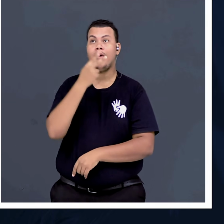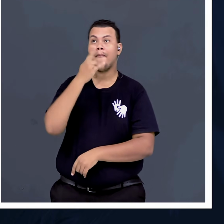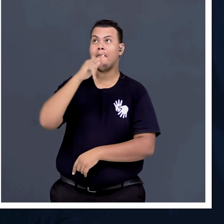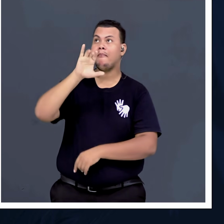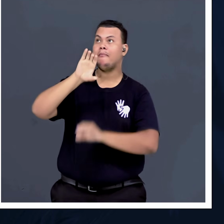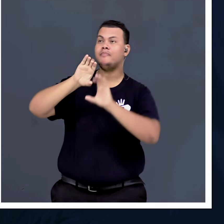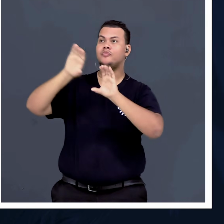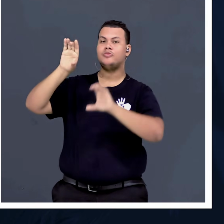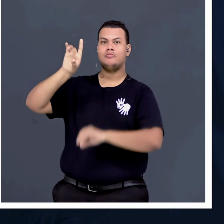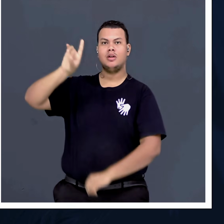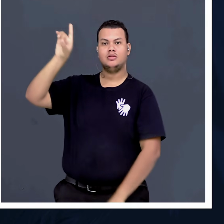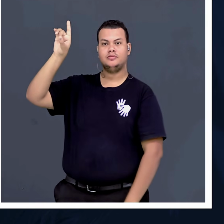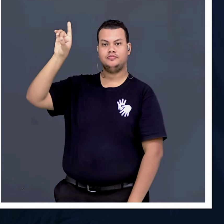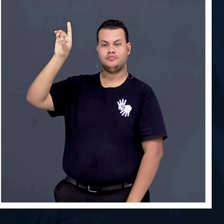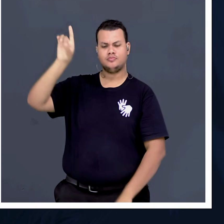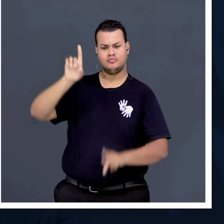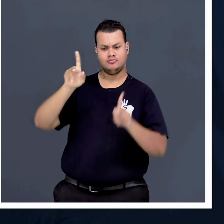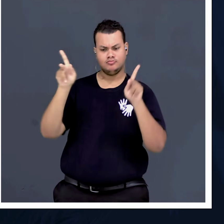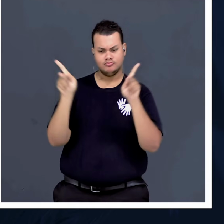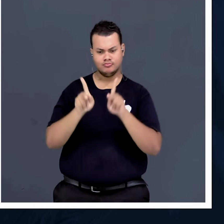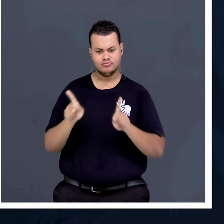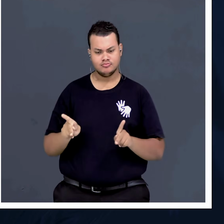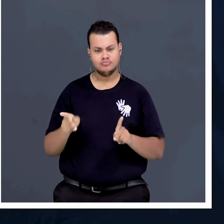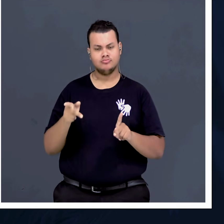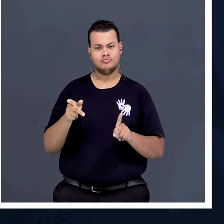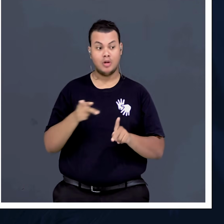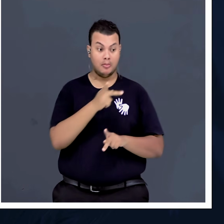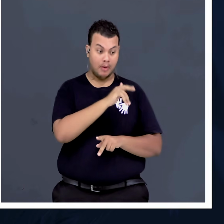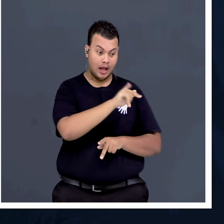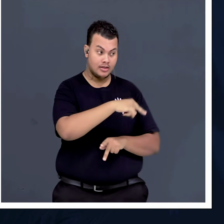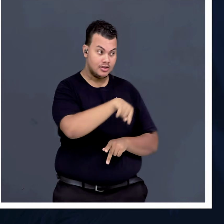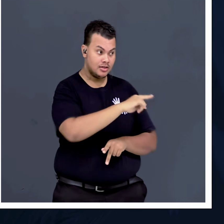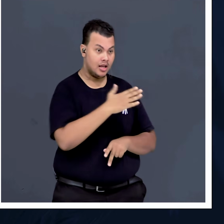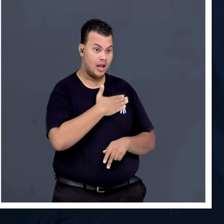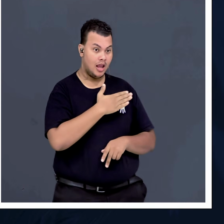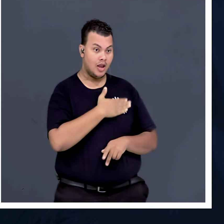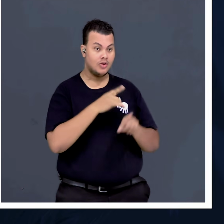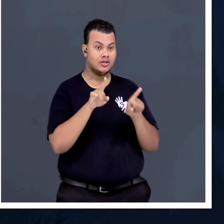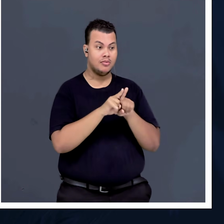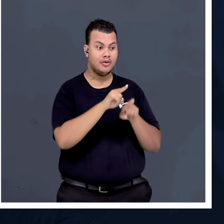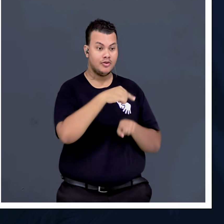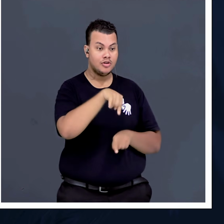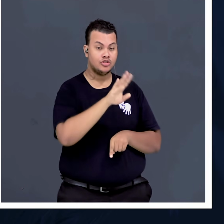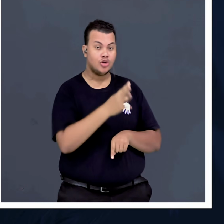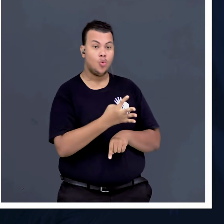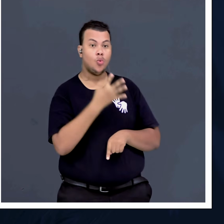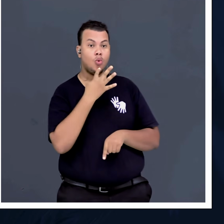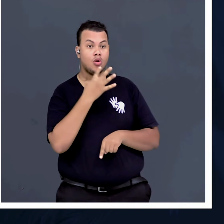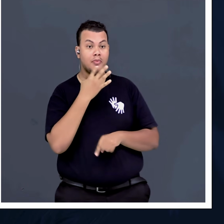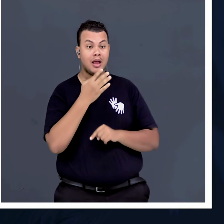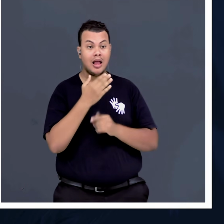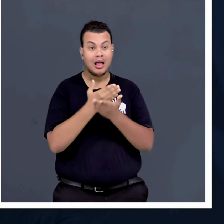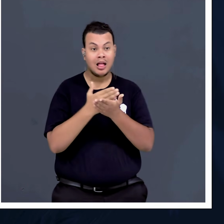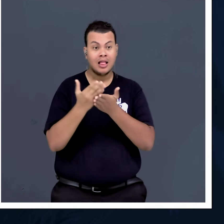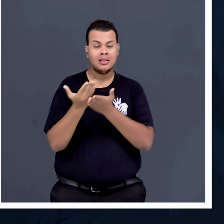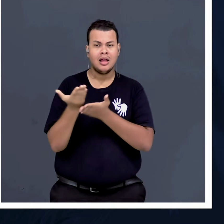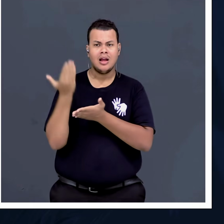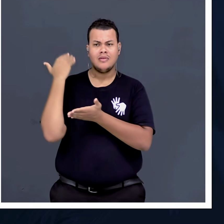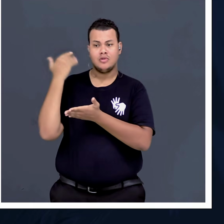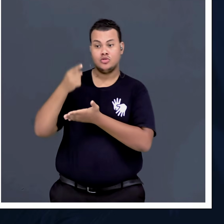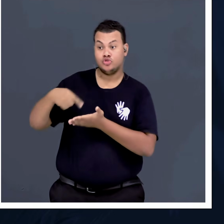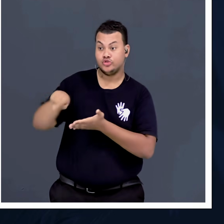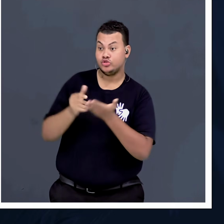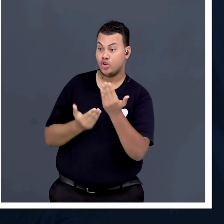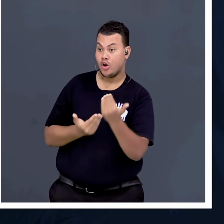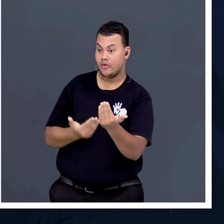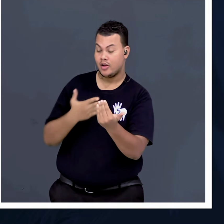Pai. Pais, eu lhes escrevi, porque vocês conhecem aquele que é desde o princípio.